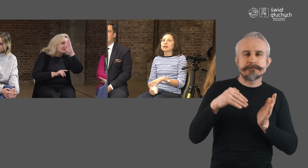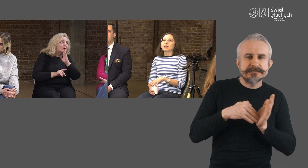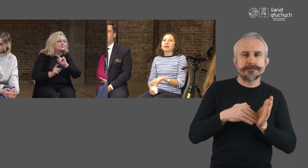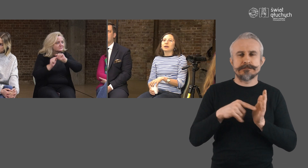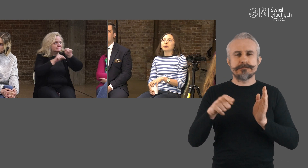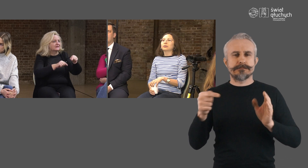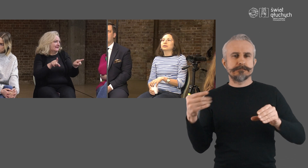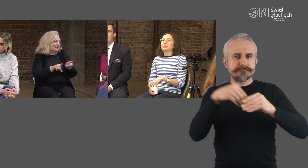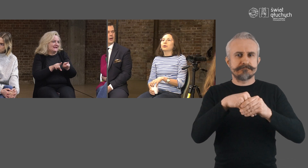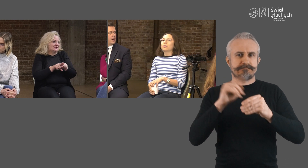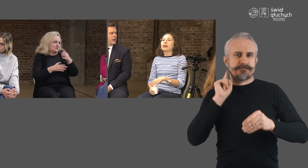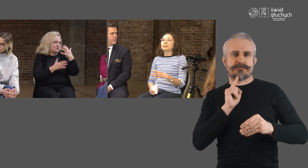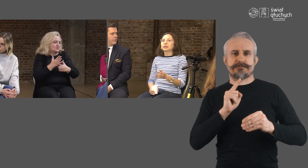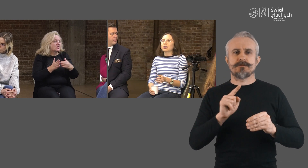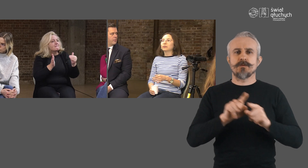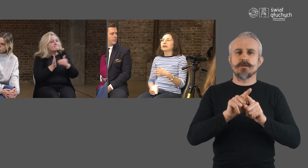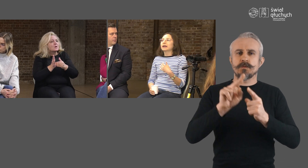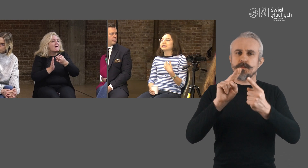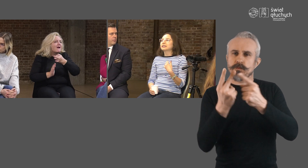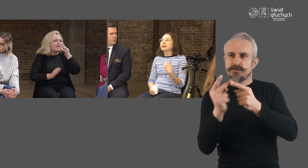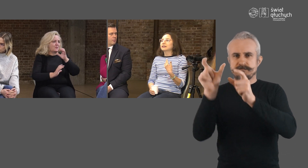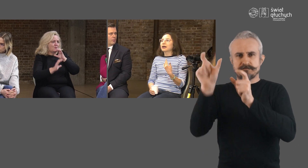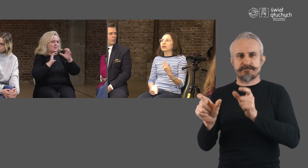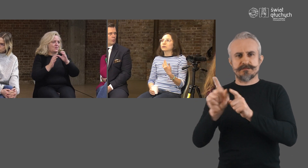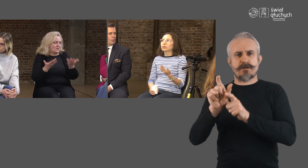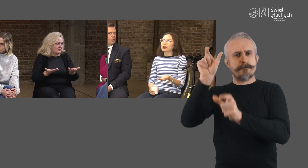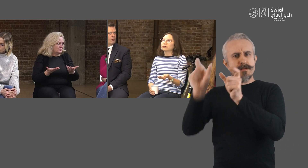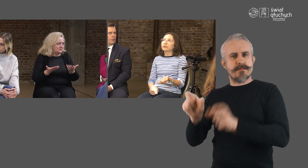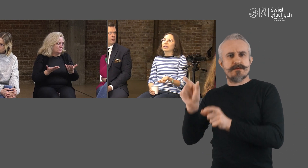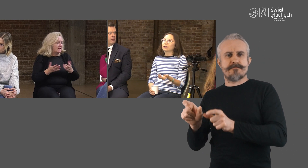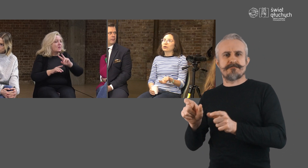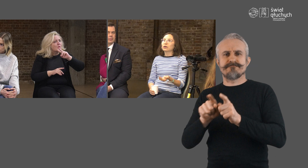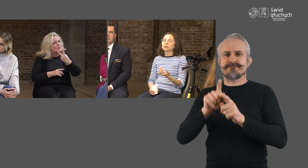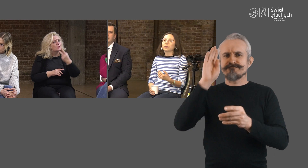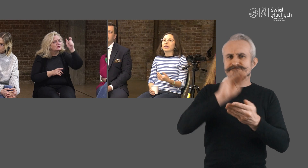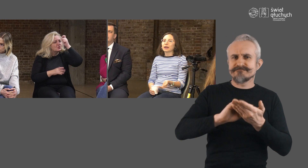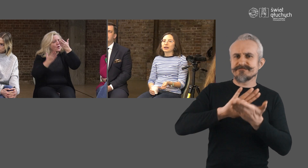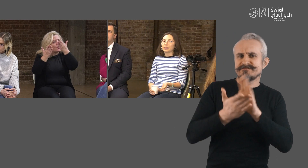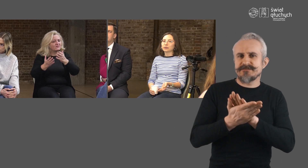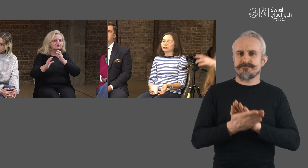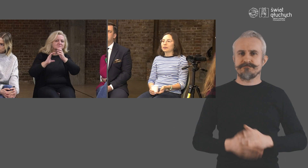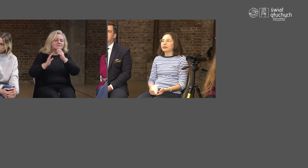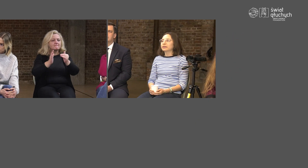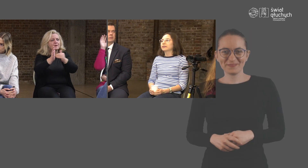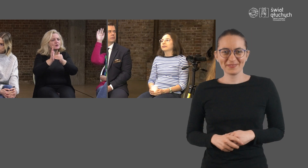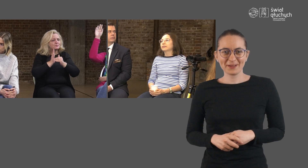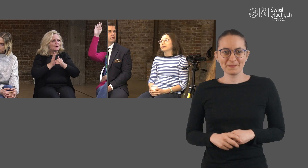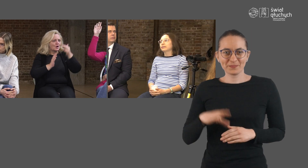którzy potrzebują lepszej komunikacji, drugiego człowieka, który rozumie ich